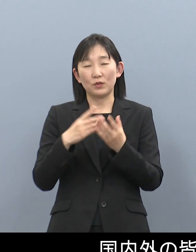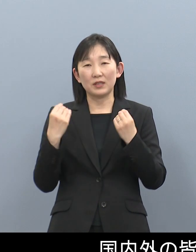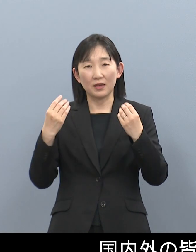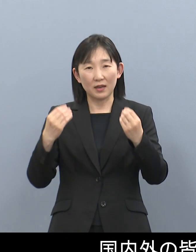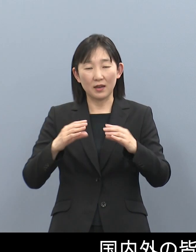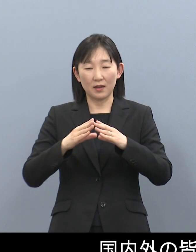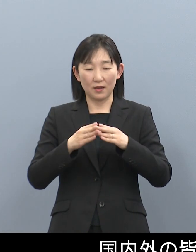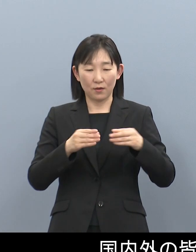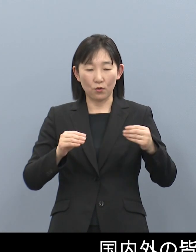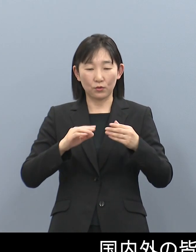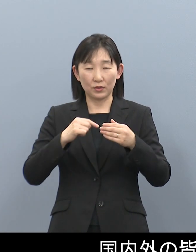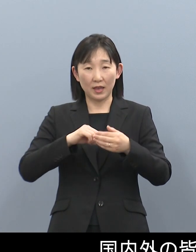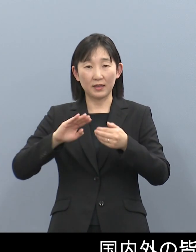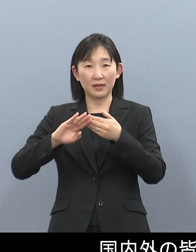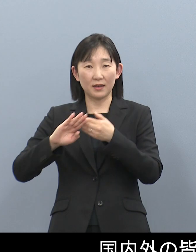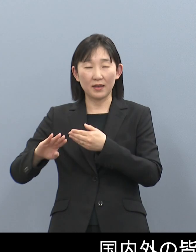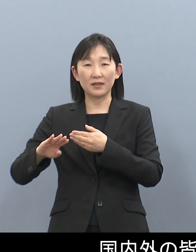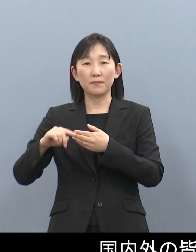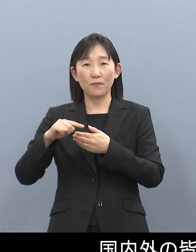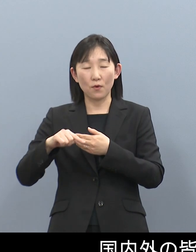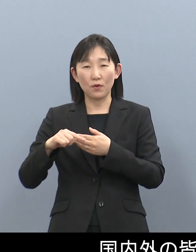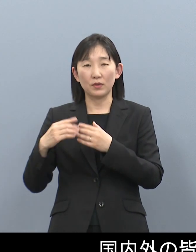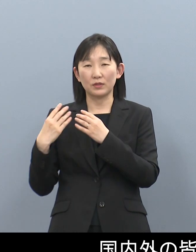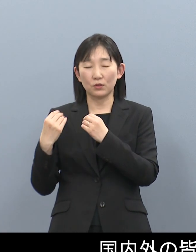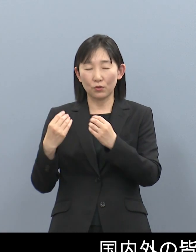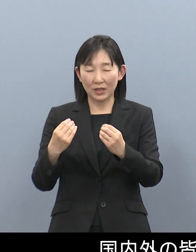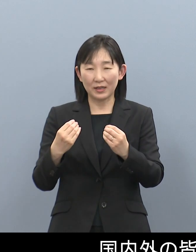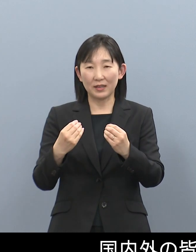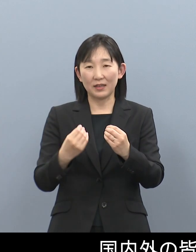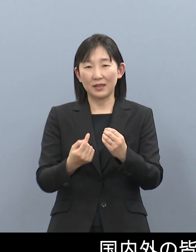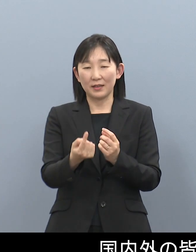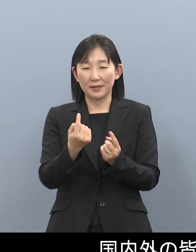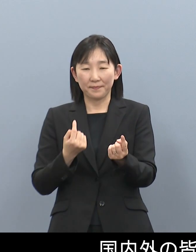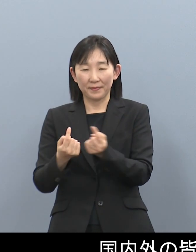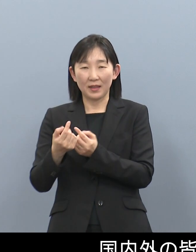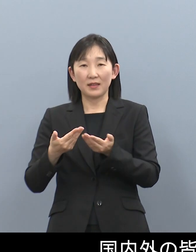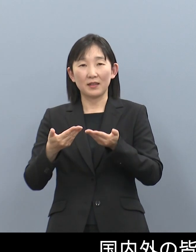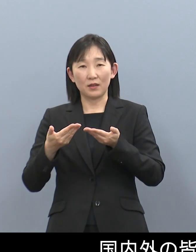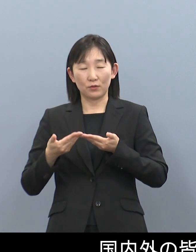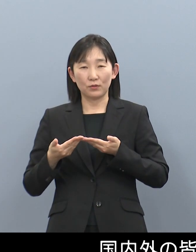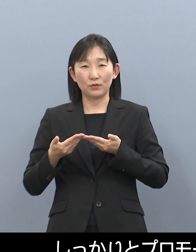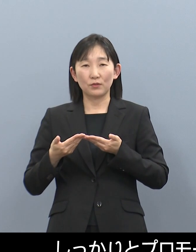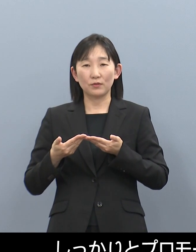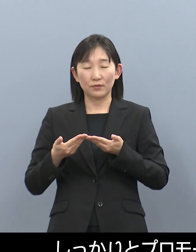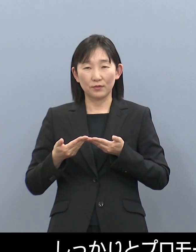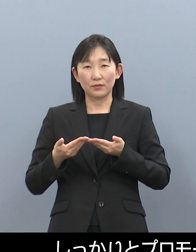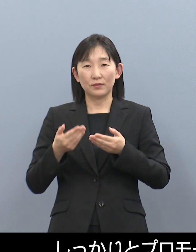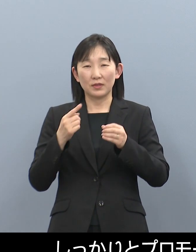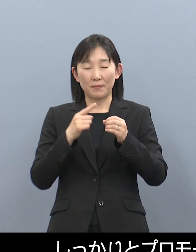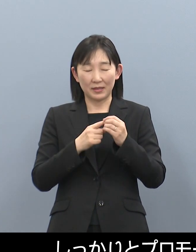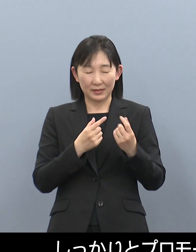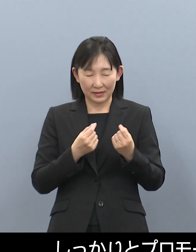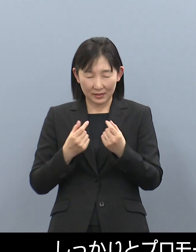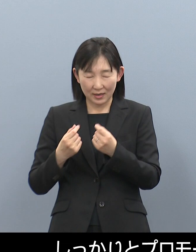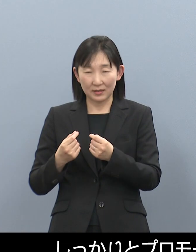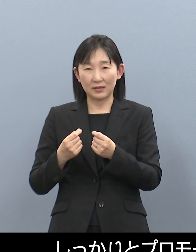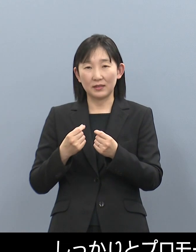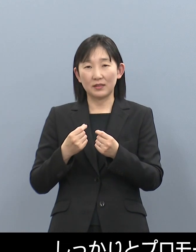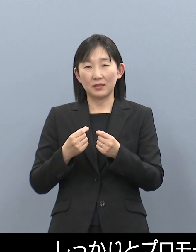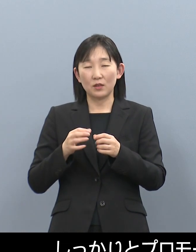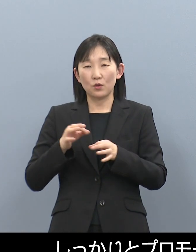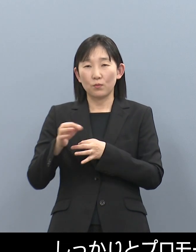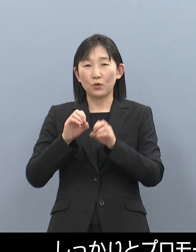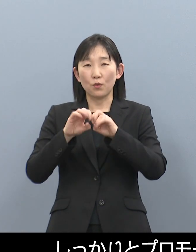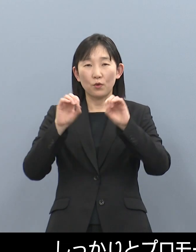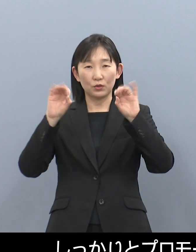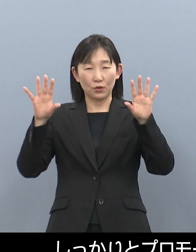皆様に持続的に本市並びに山口県を訪れていただきますようしっかりとプロモーションや受け皿